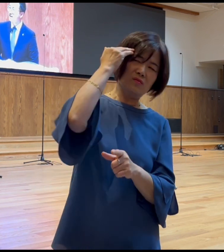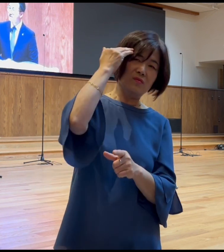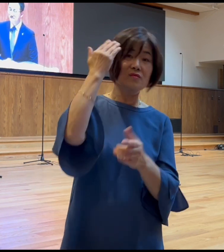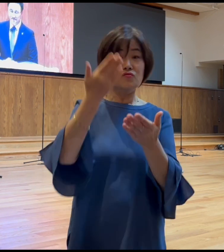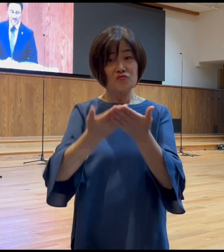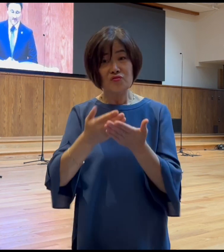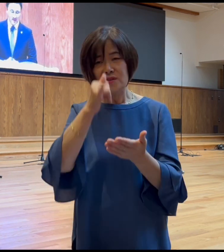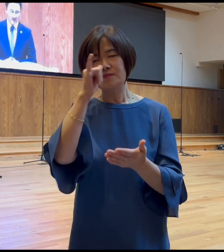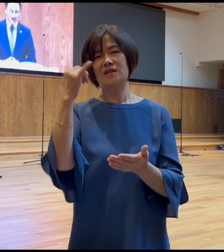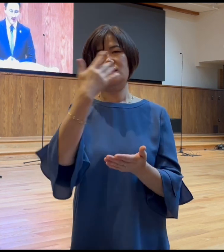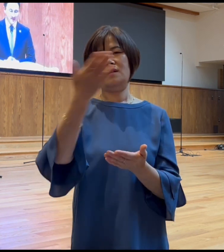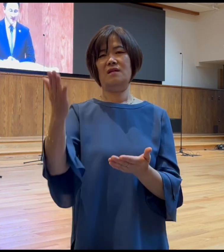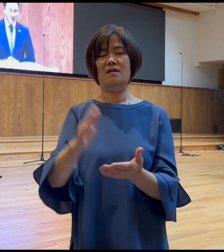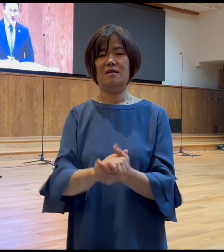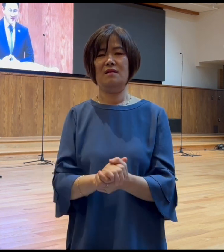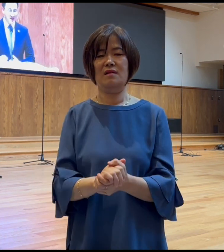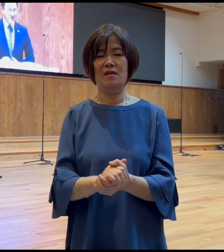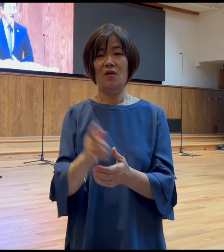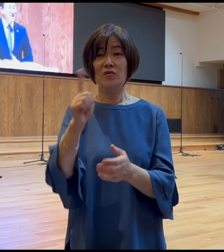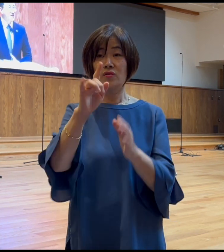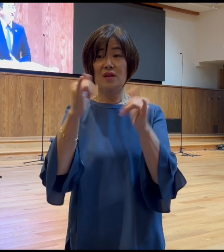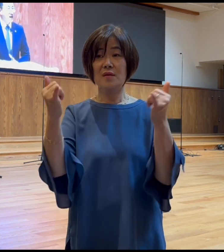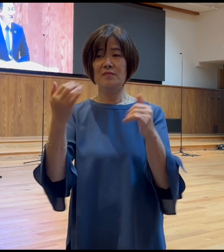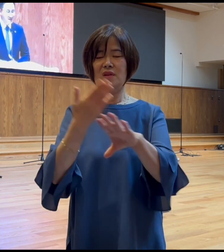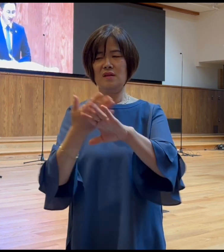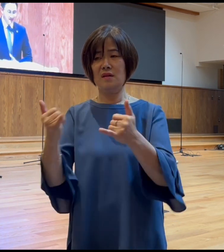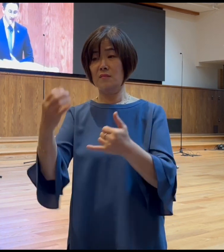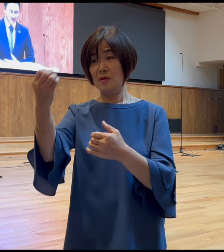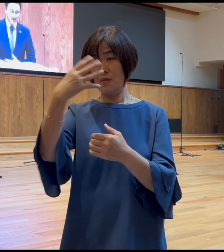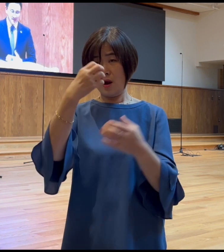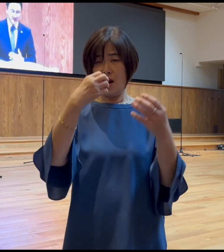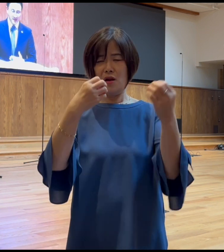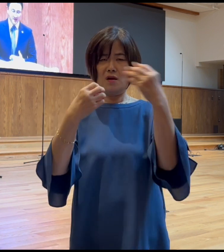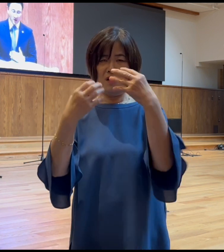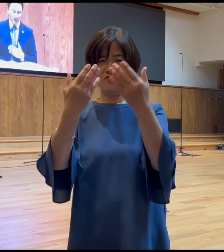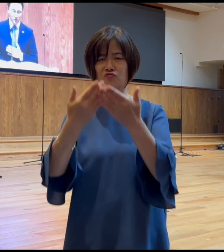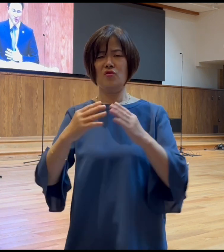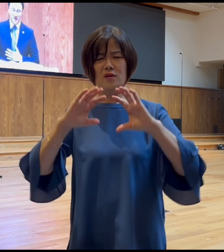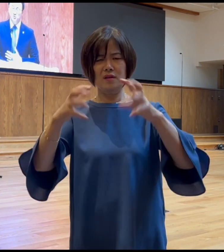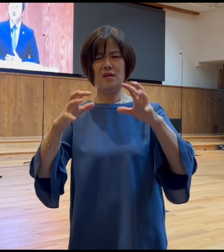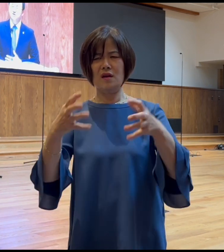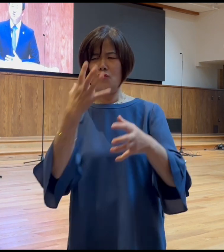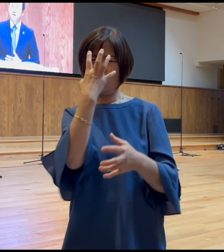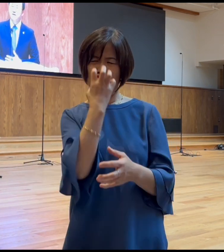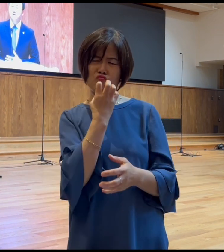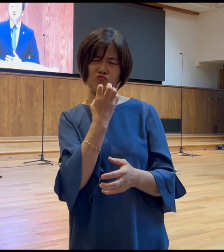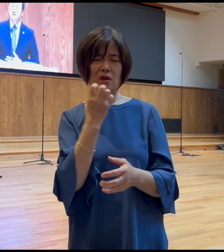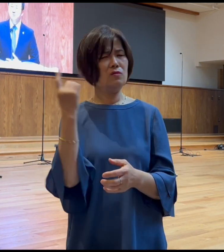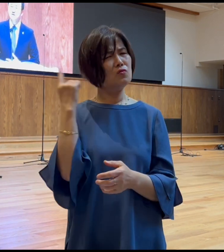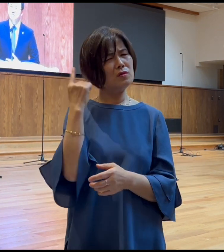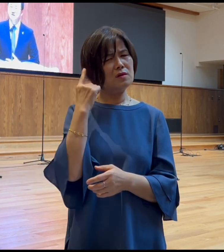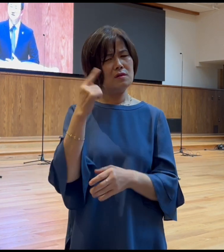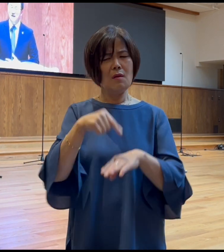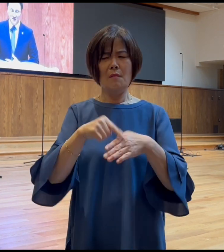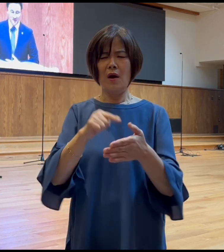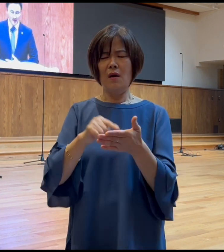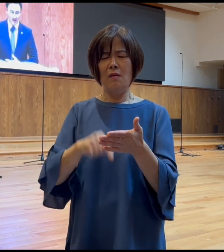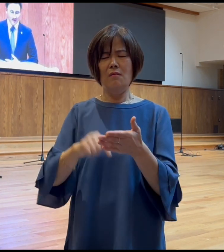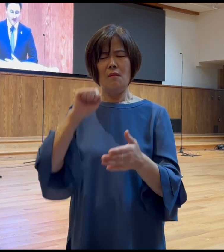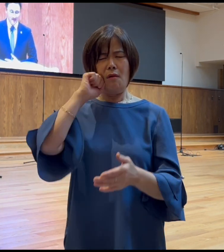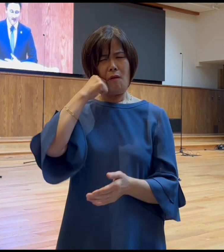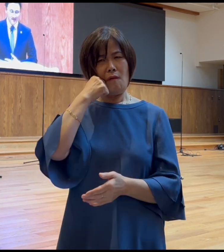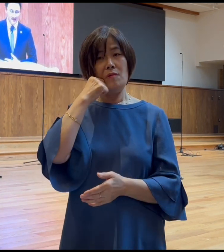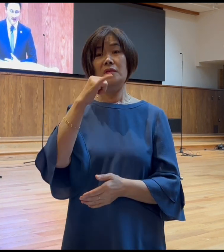있습니까? 어떤 사람의 말이나 반응, 세상의 여러 우울한 소식들로 마음이 힘겹지는